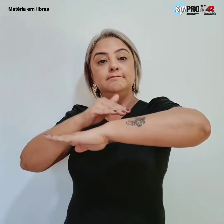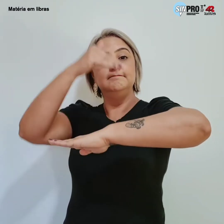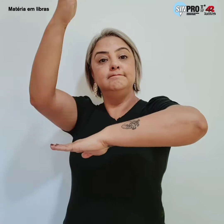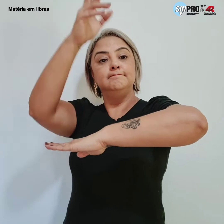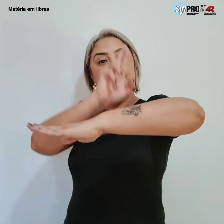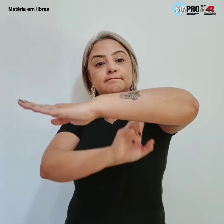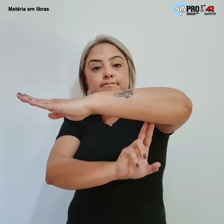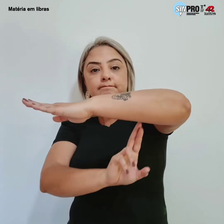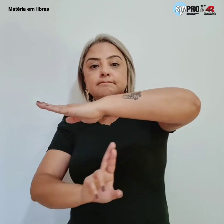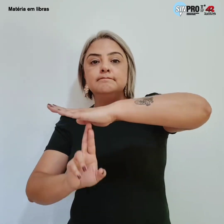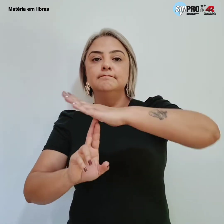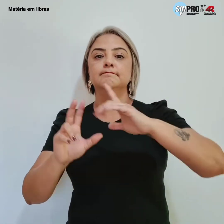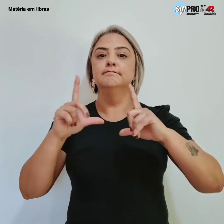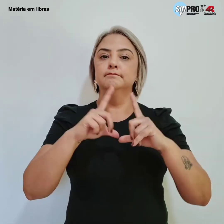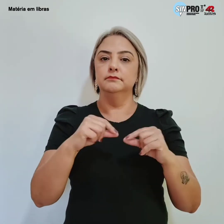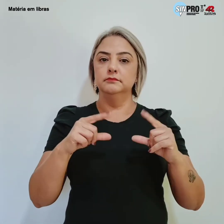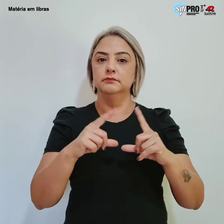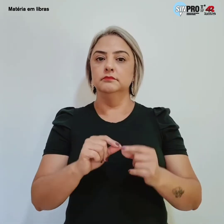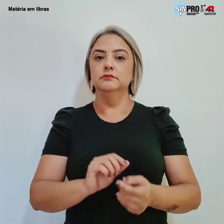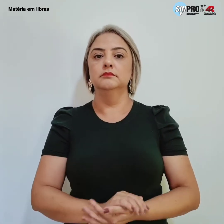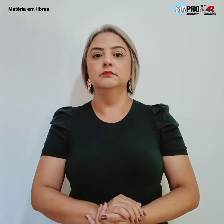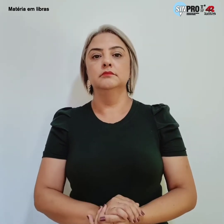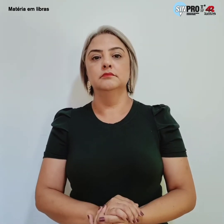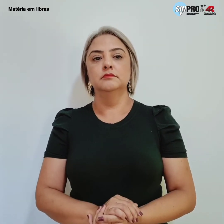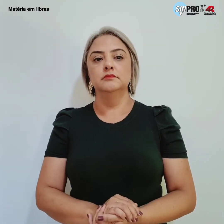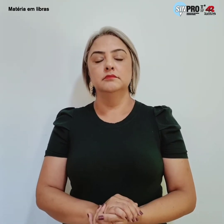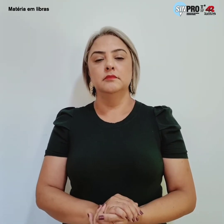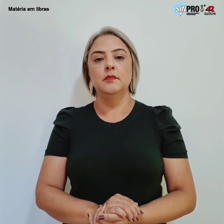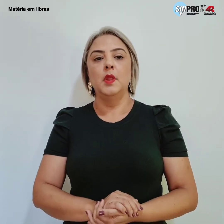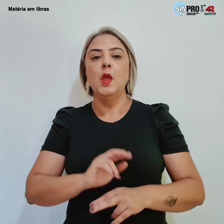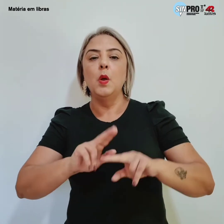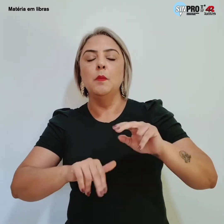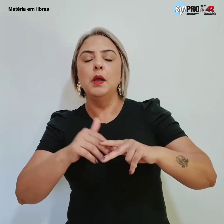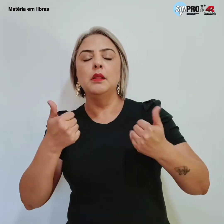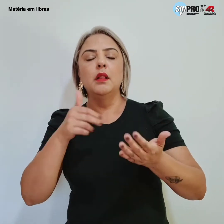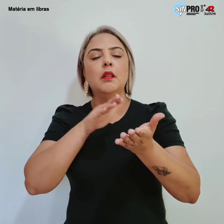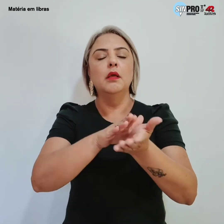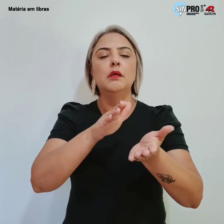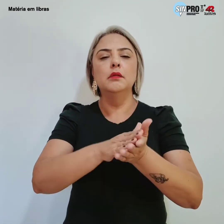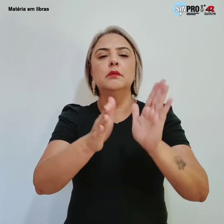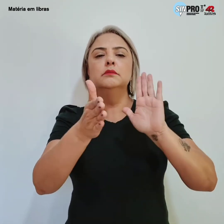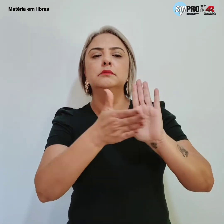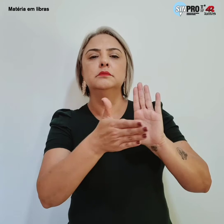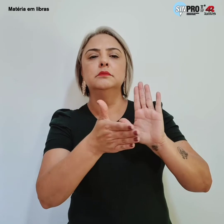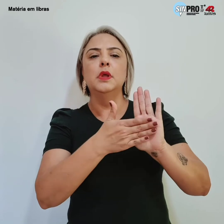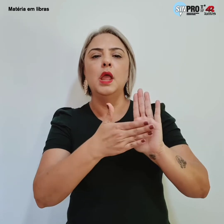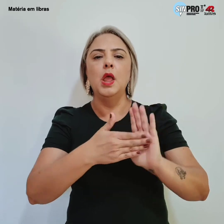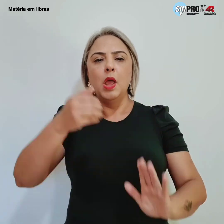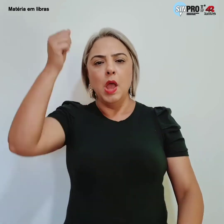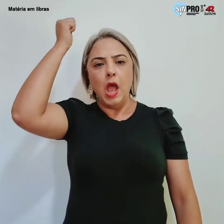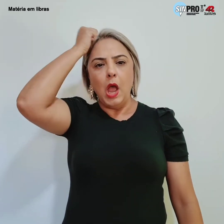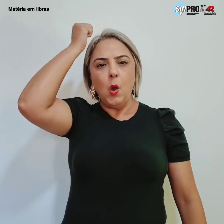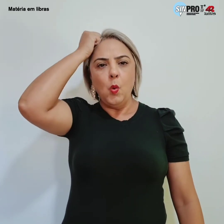da rodoviária do Plano Piloto. O material lança a campanha A Culpa é